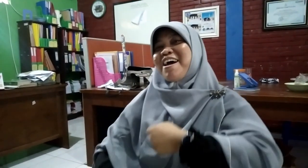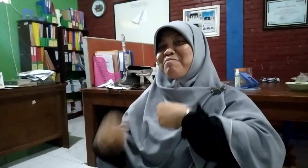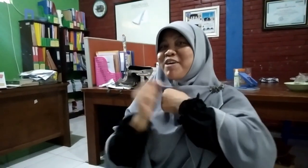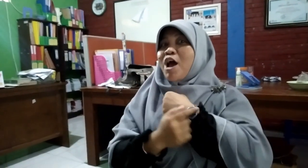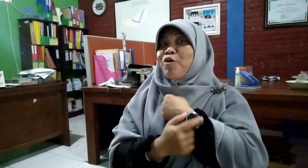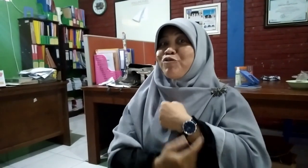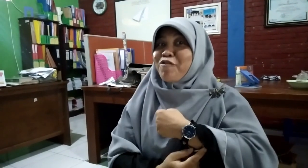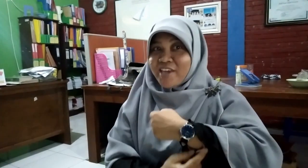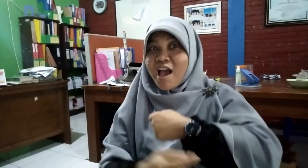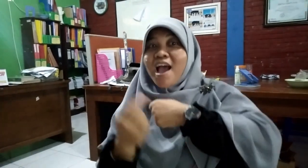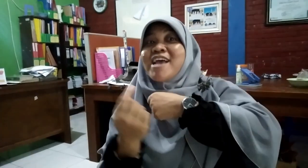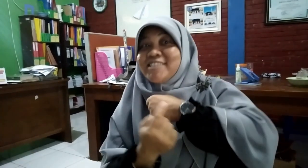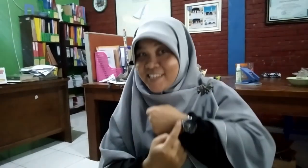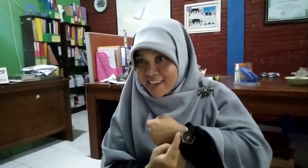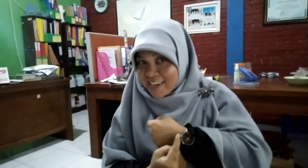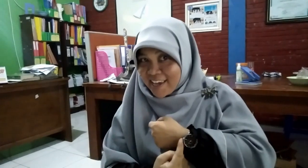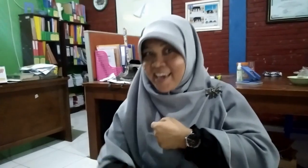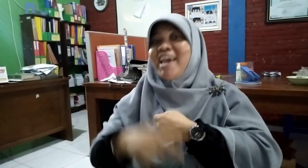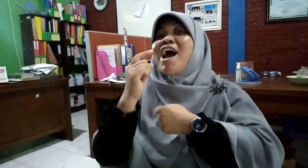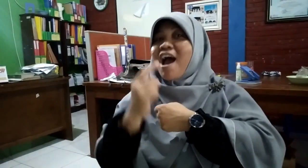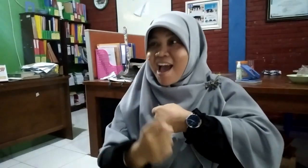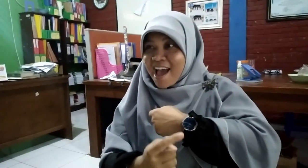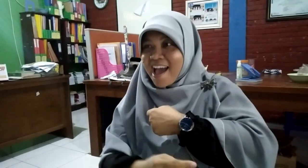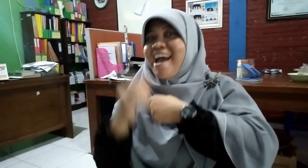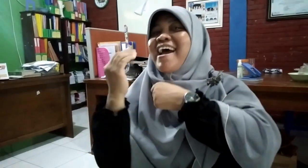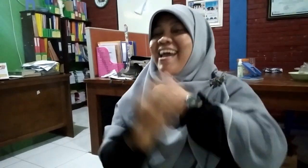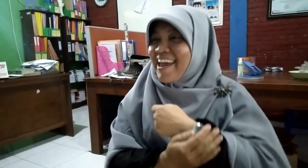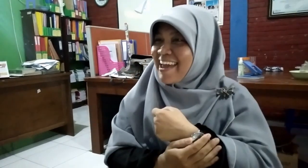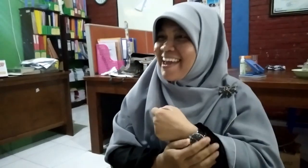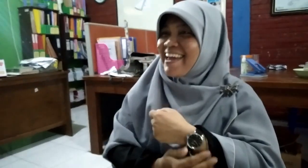Jam. Hurufnya C, A,